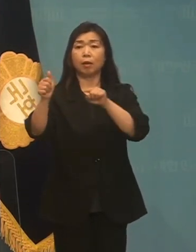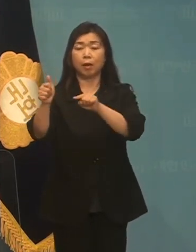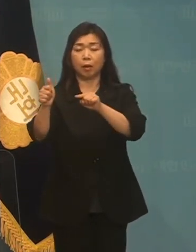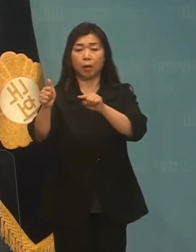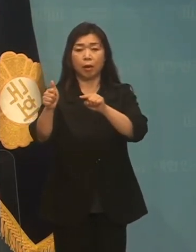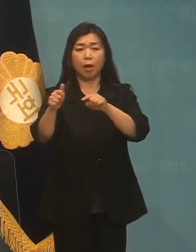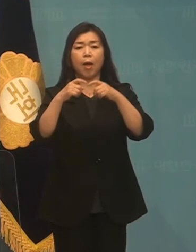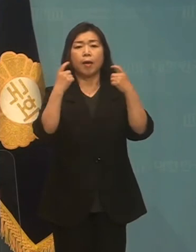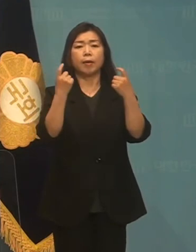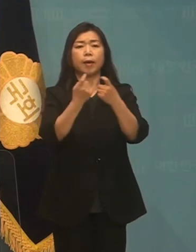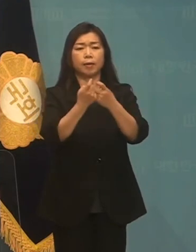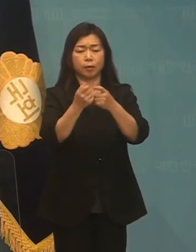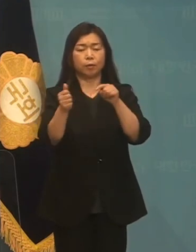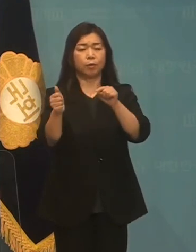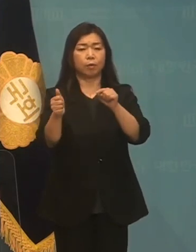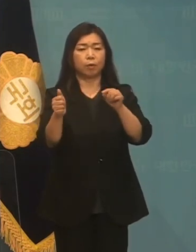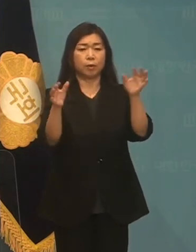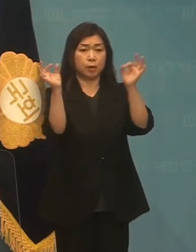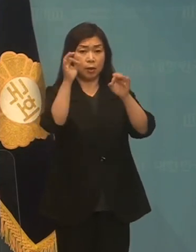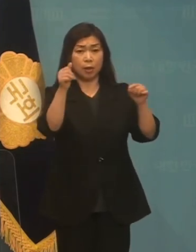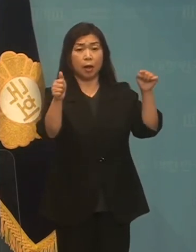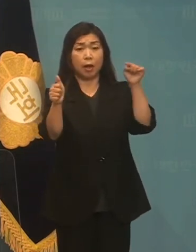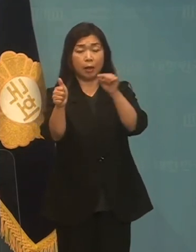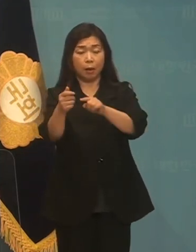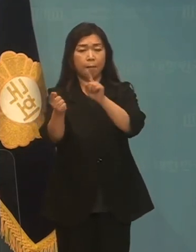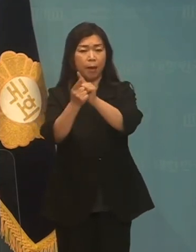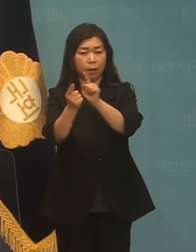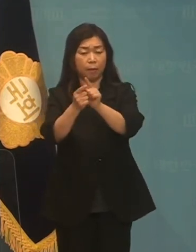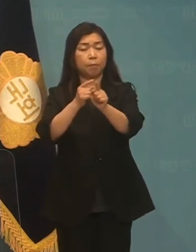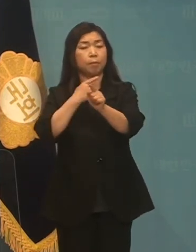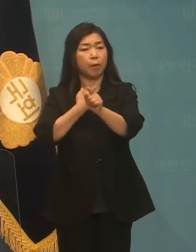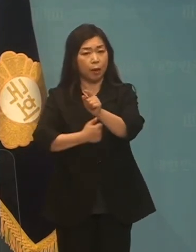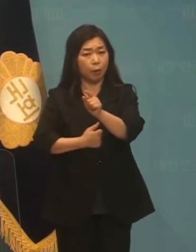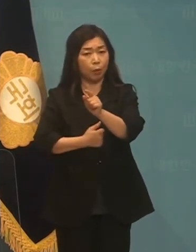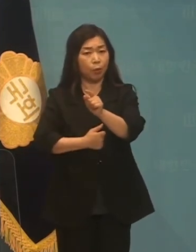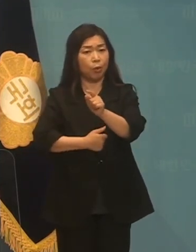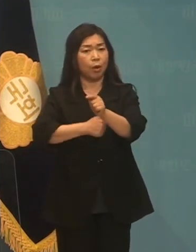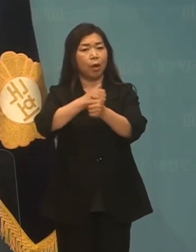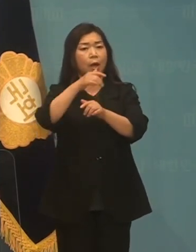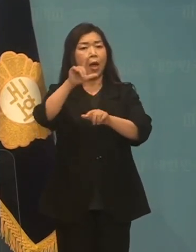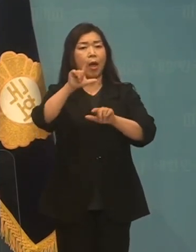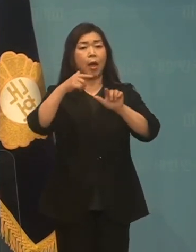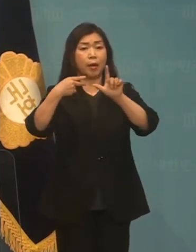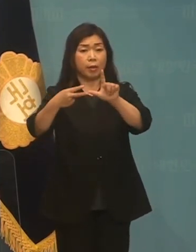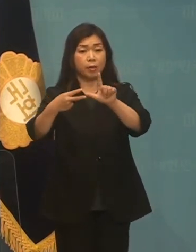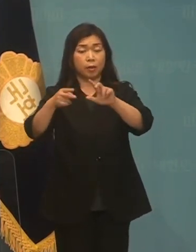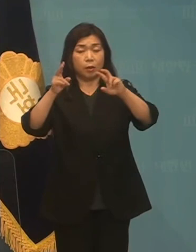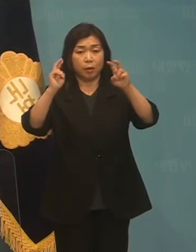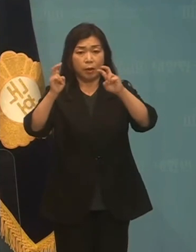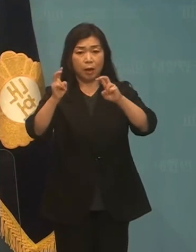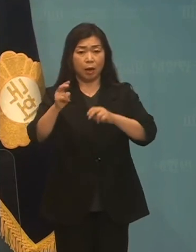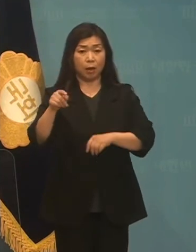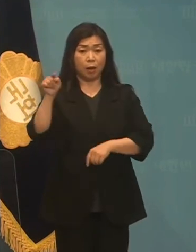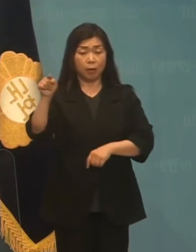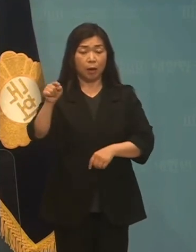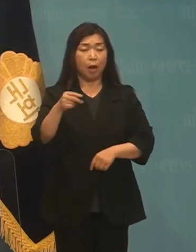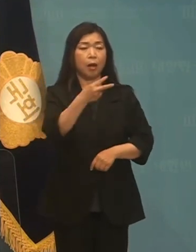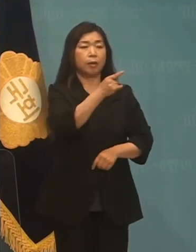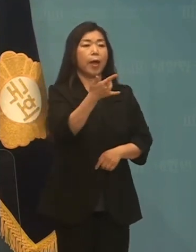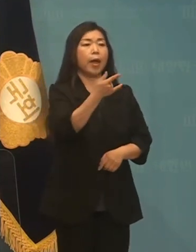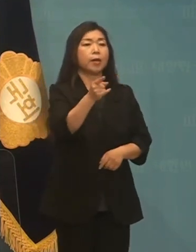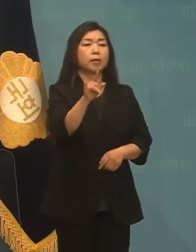초대사장을 개인적으로 찾아가 면담하는 등 LH 공사가 대장동